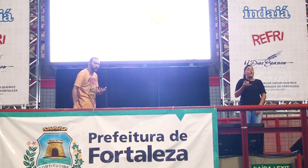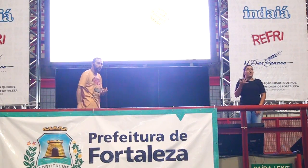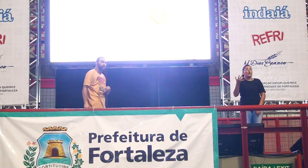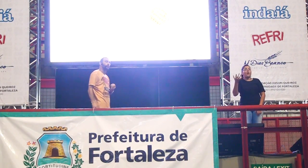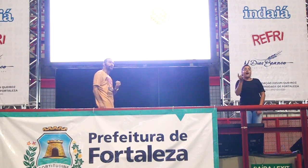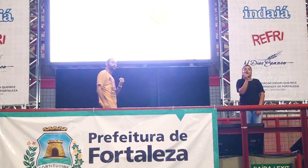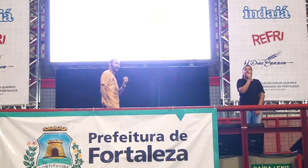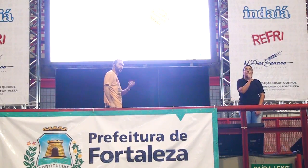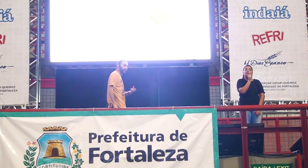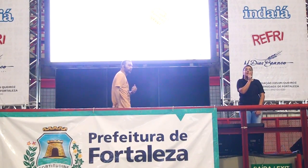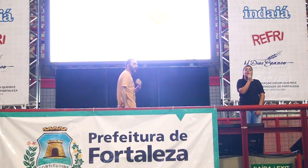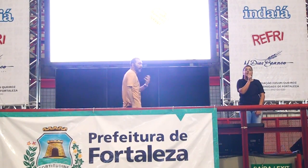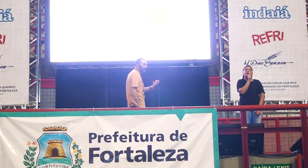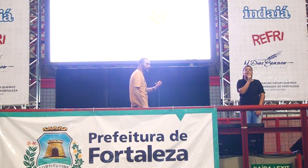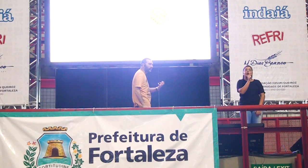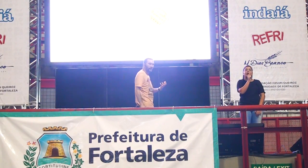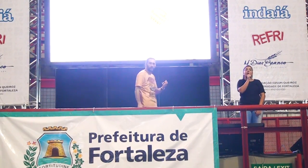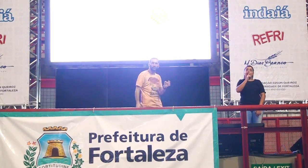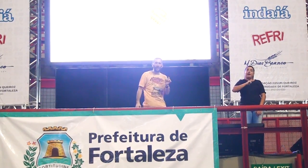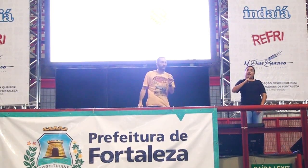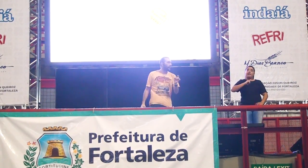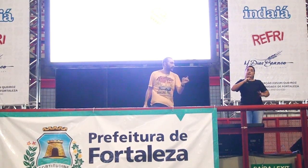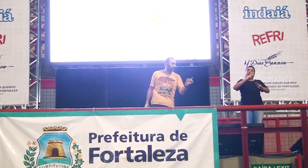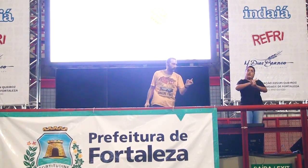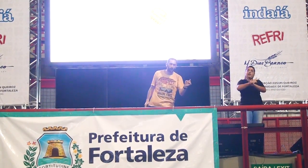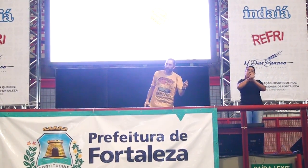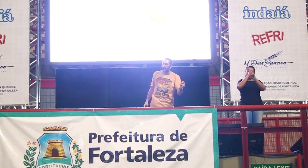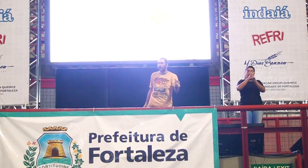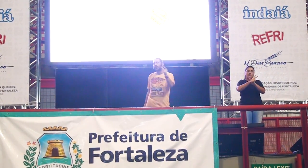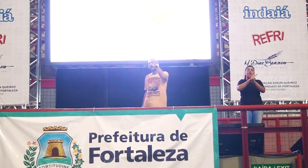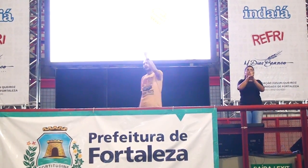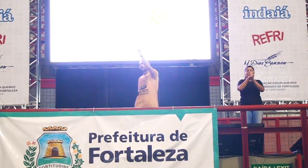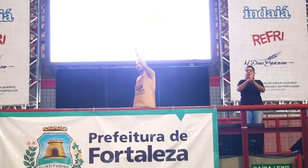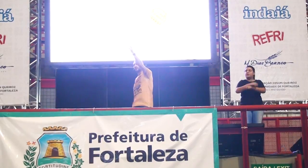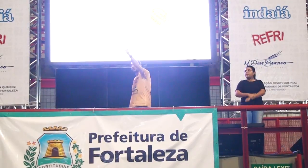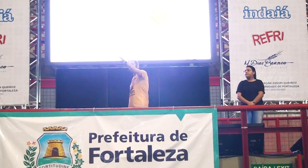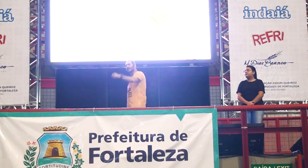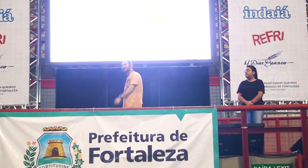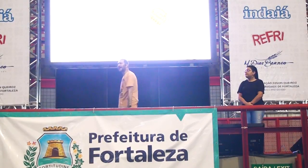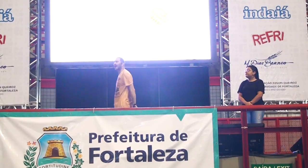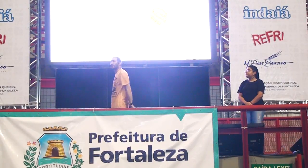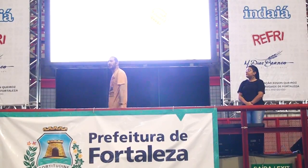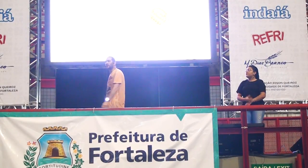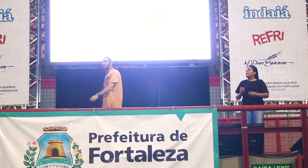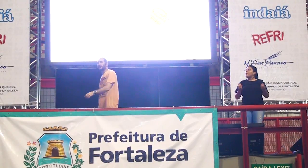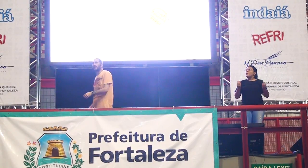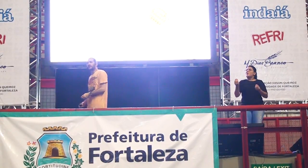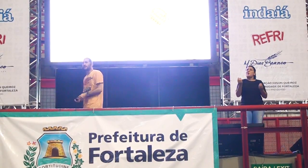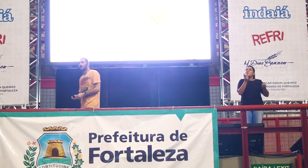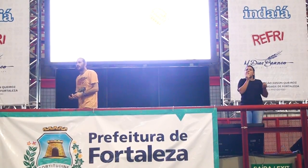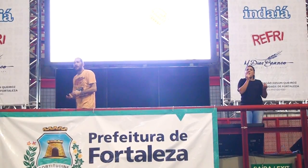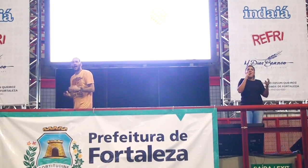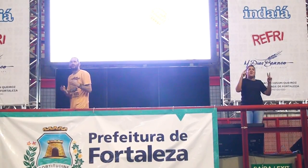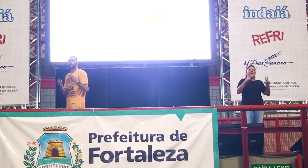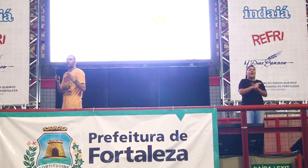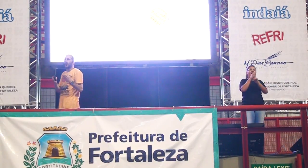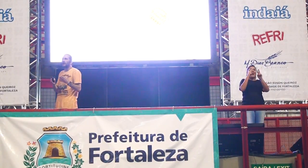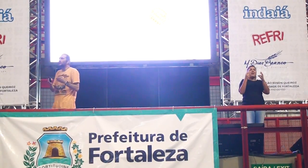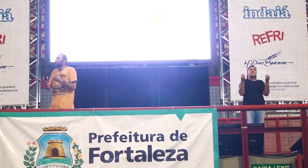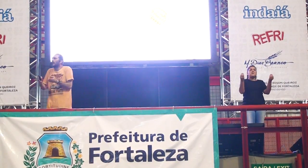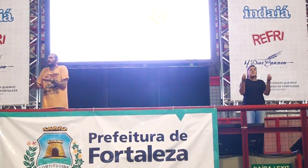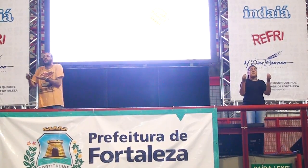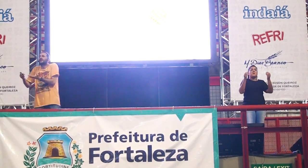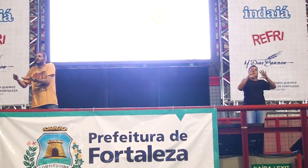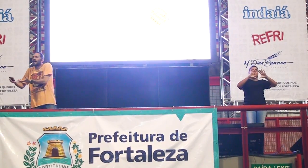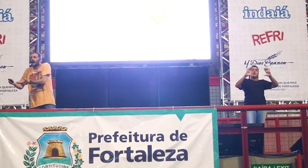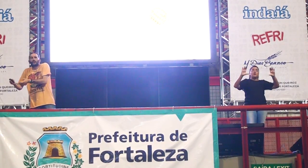água suspenso no ar num dado momento. Professor, como é que essa água fica suspensa? A troca